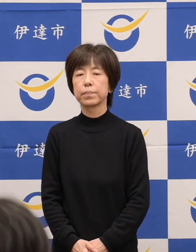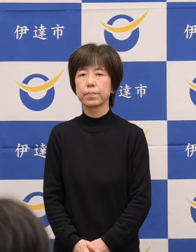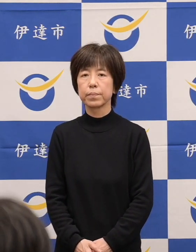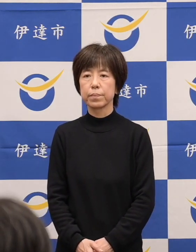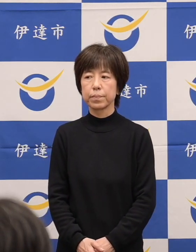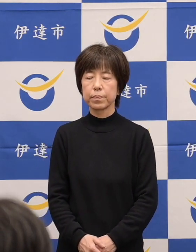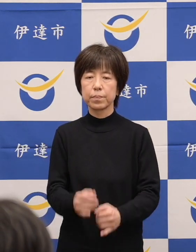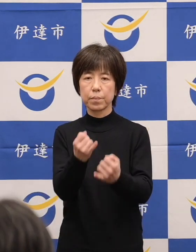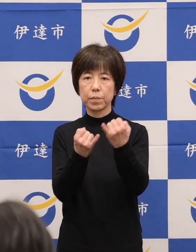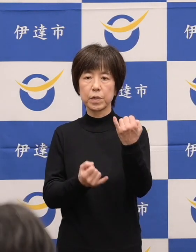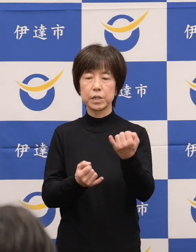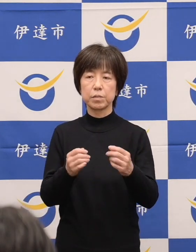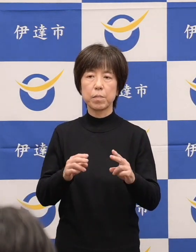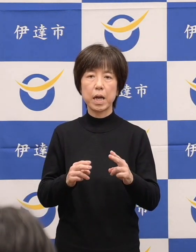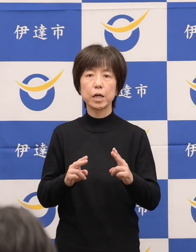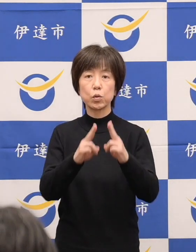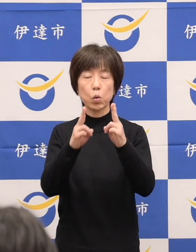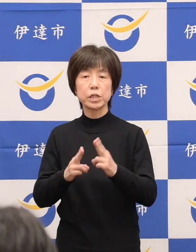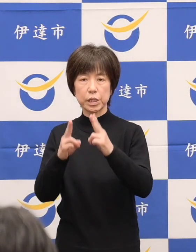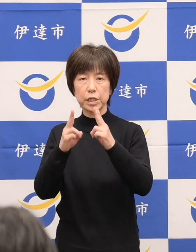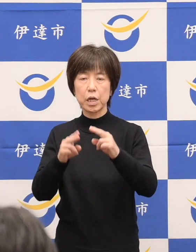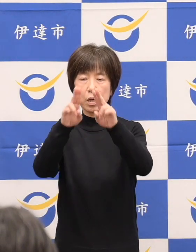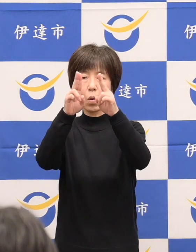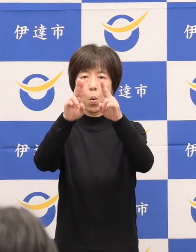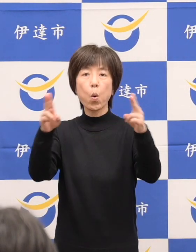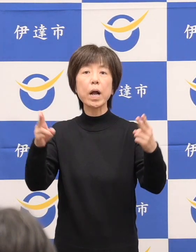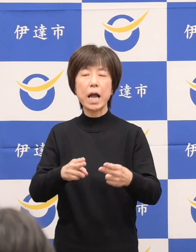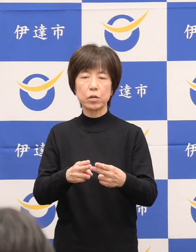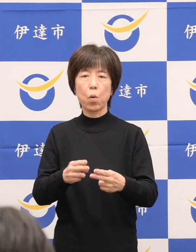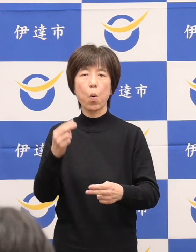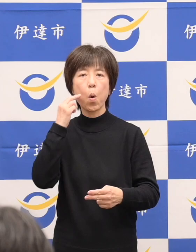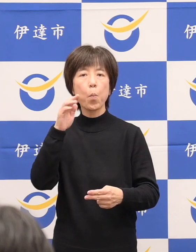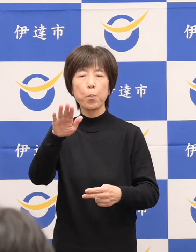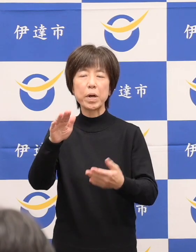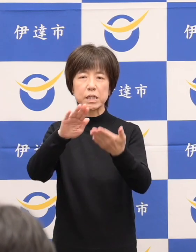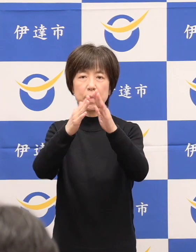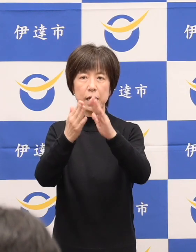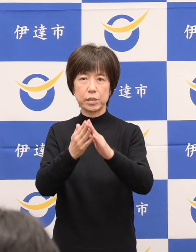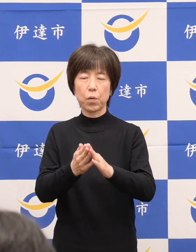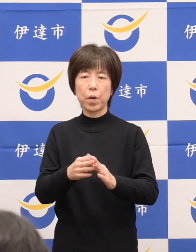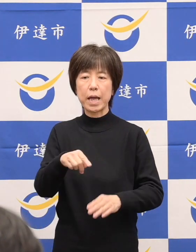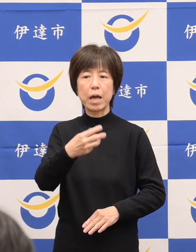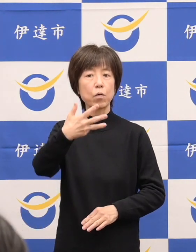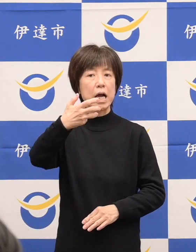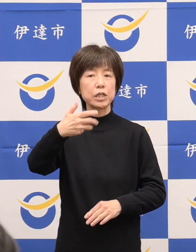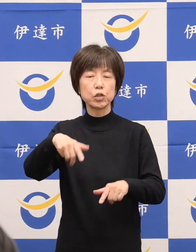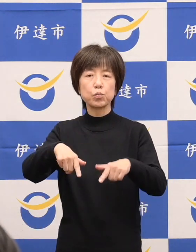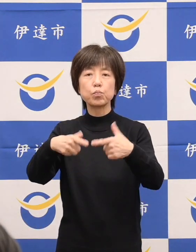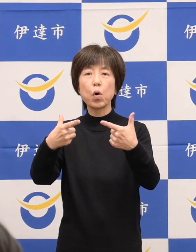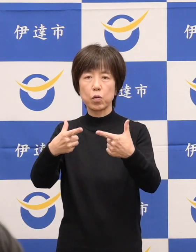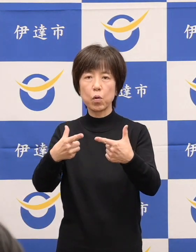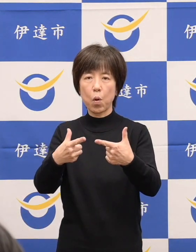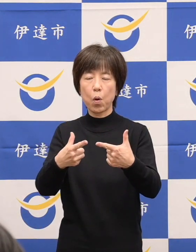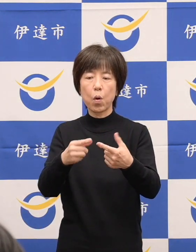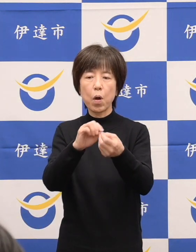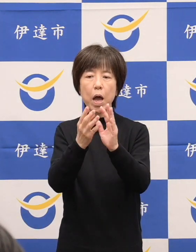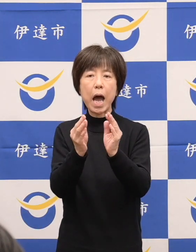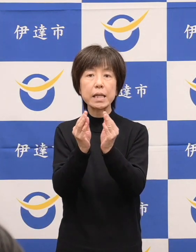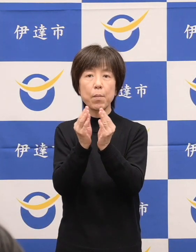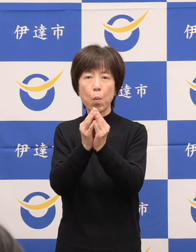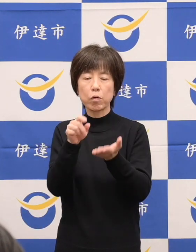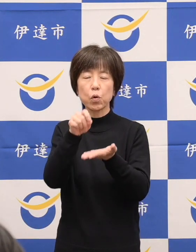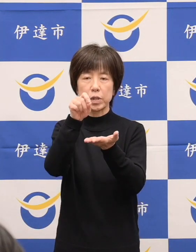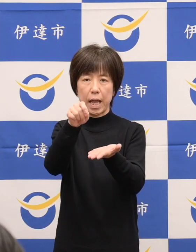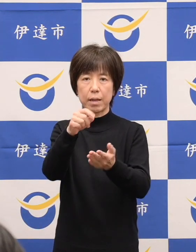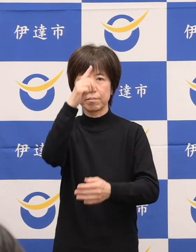姉妹都市北海道松前町へ180本の花桃を贈呈をいたします。